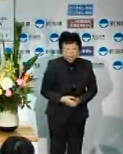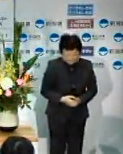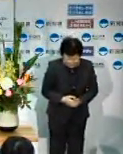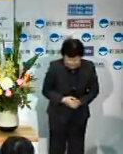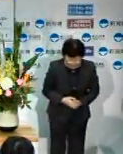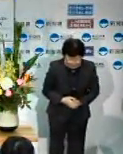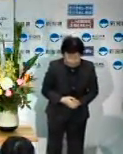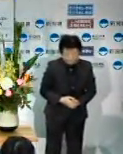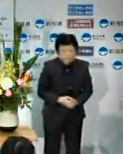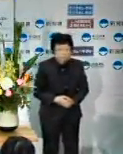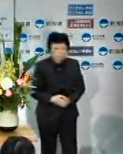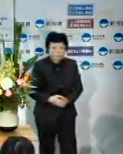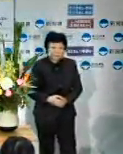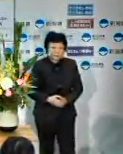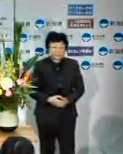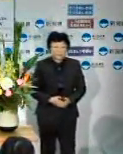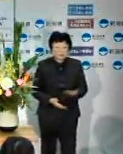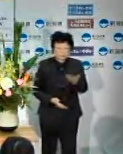よろしいですか。